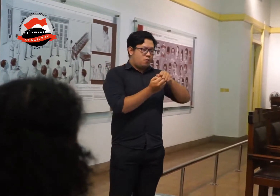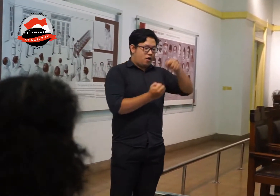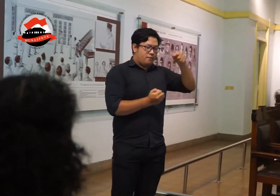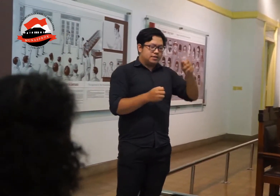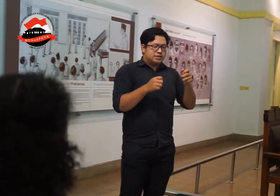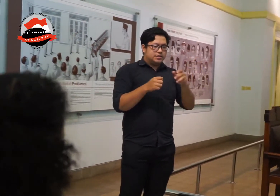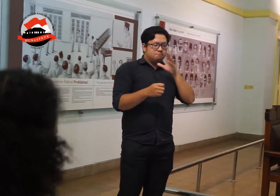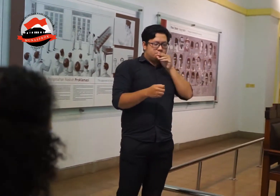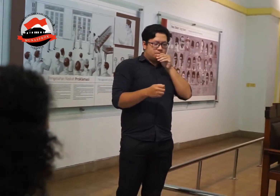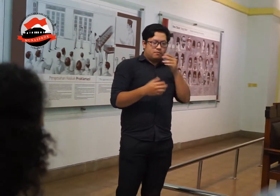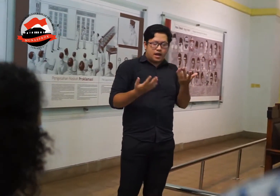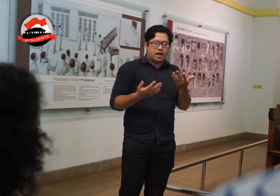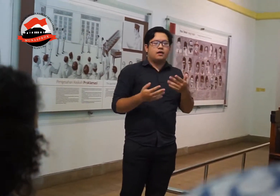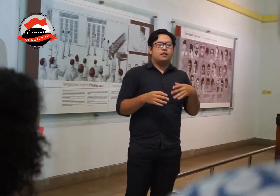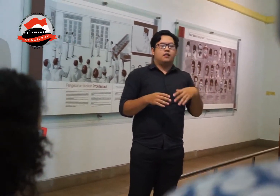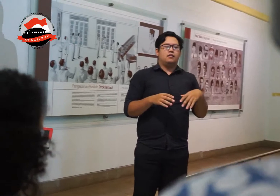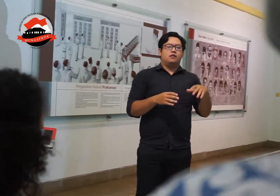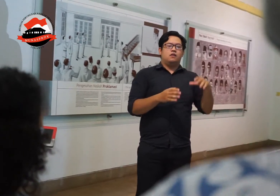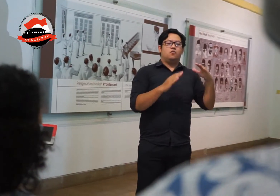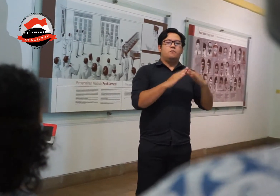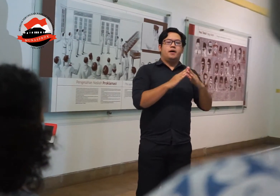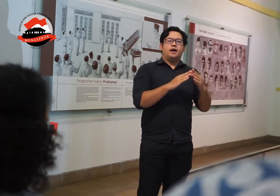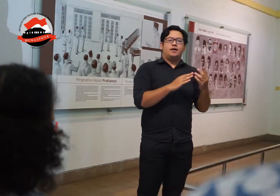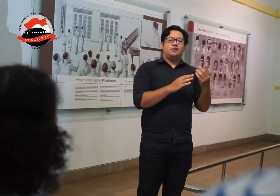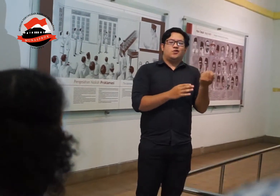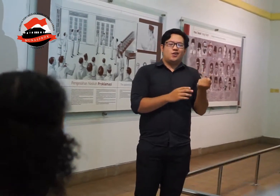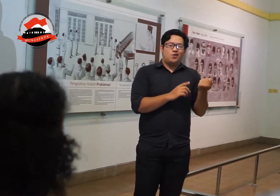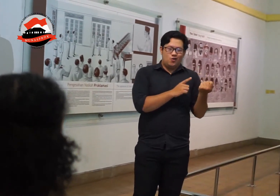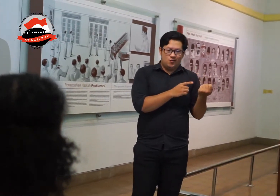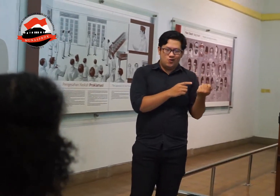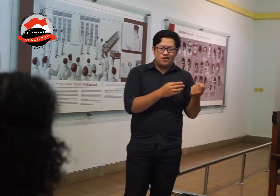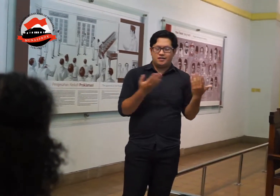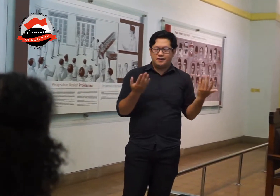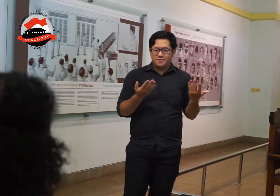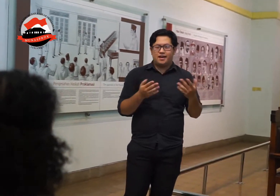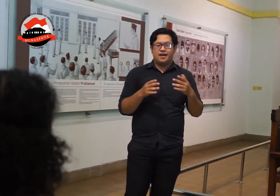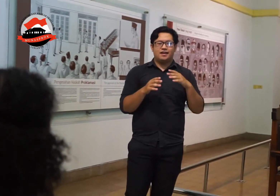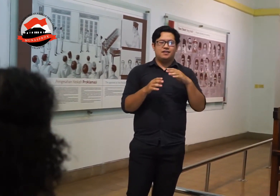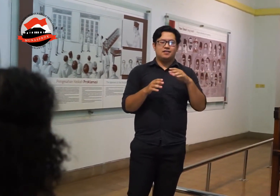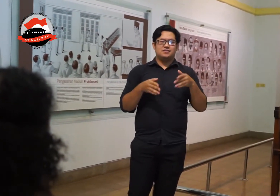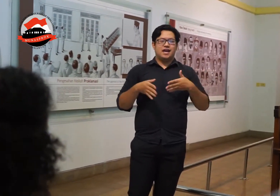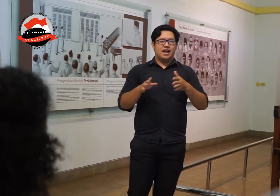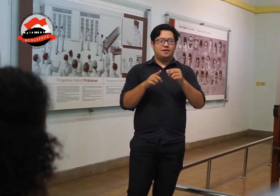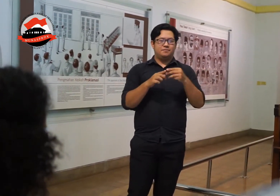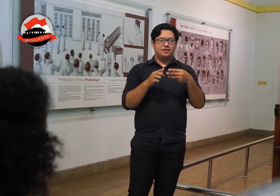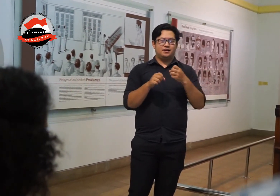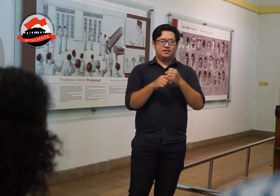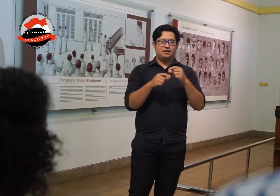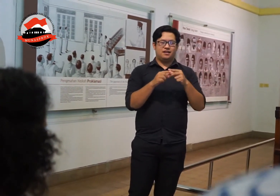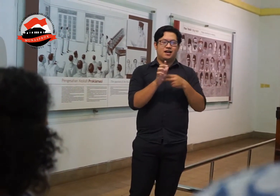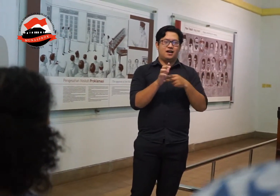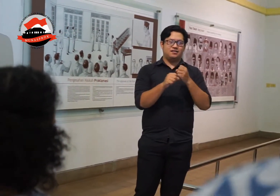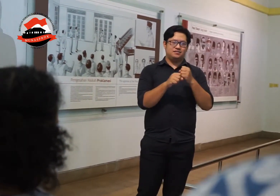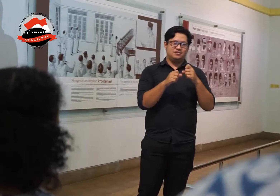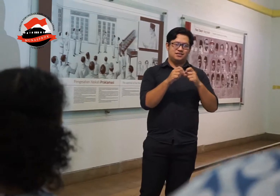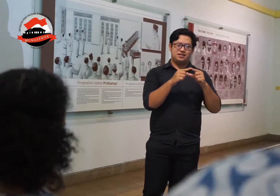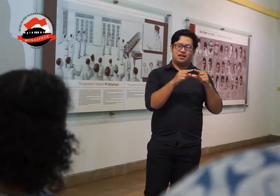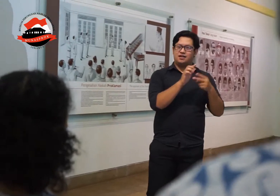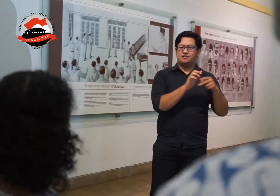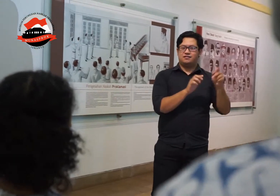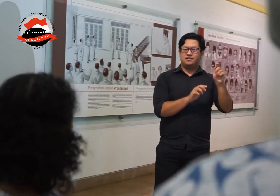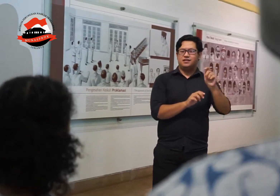rumah beliau di Jalan Pegangsaan Timur nomor 56. Kurang lebih jaraknya 2 km dari